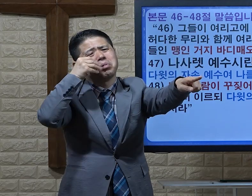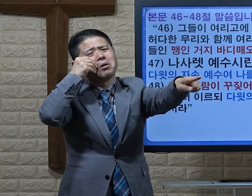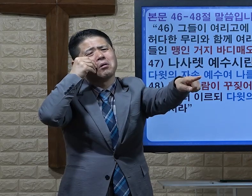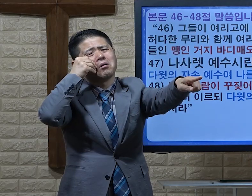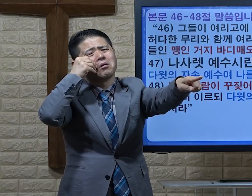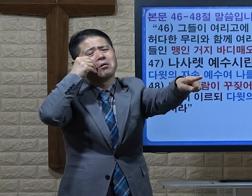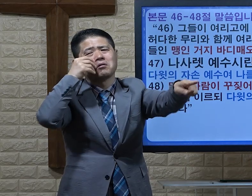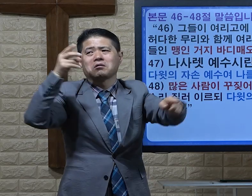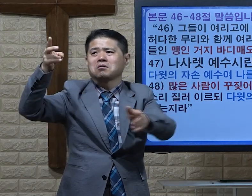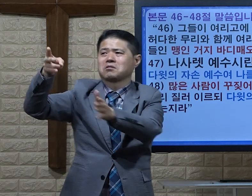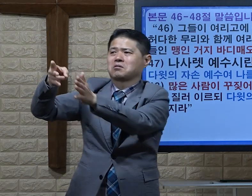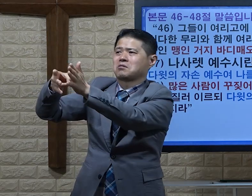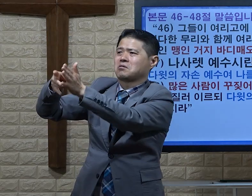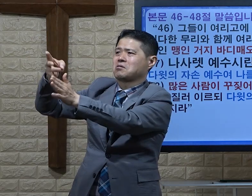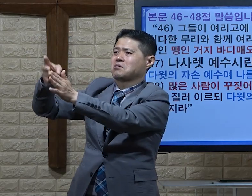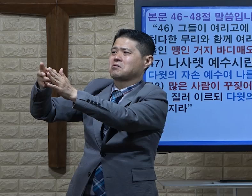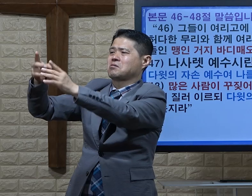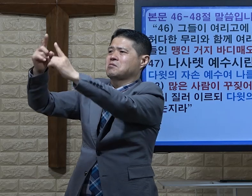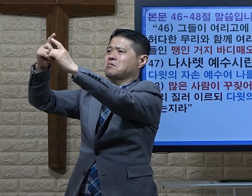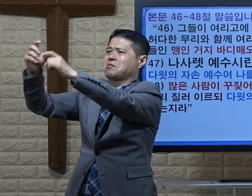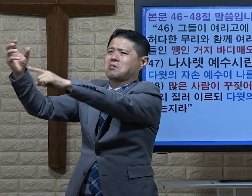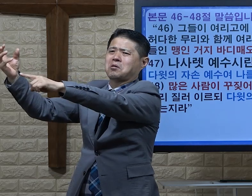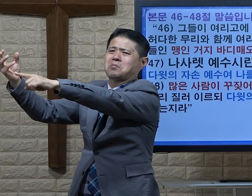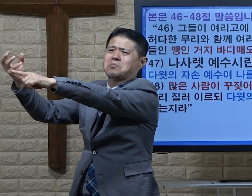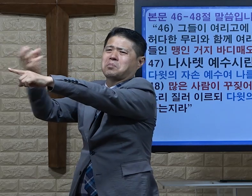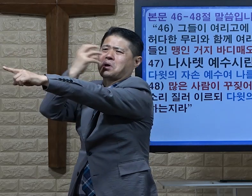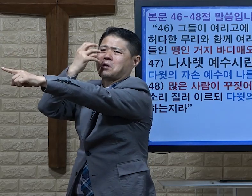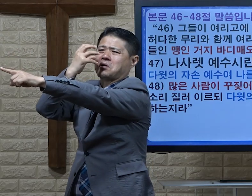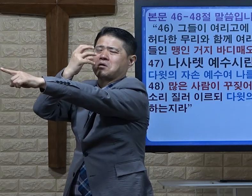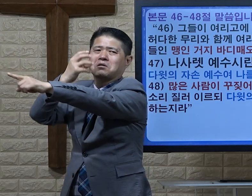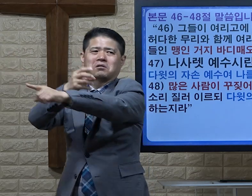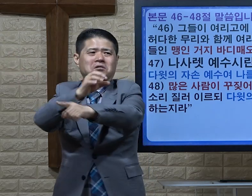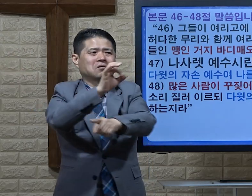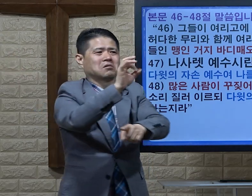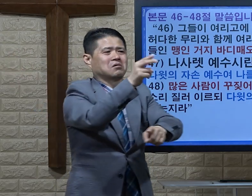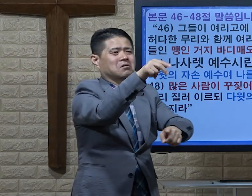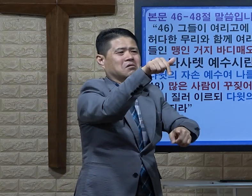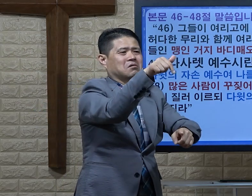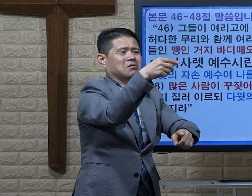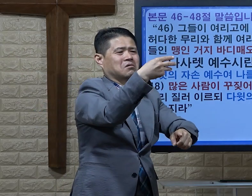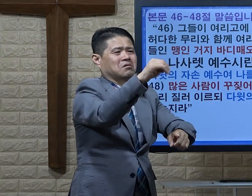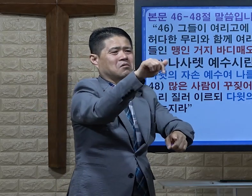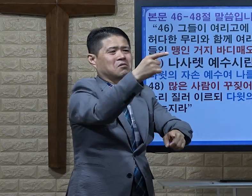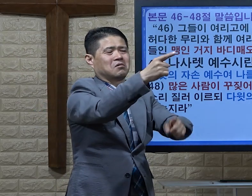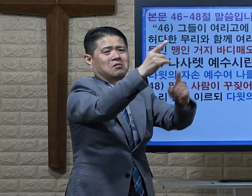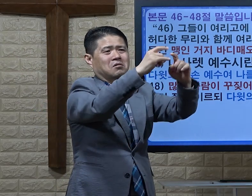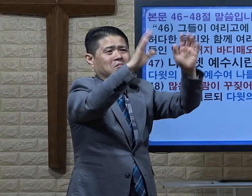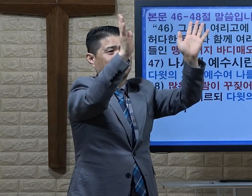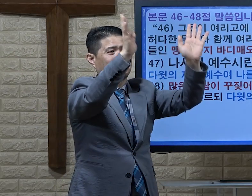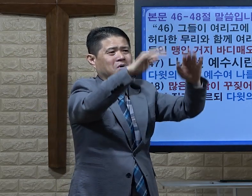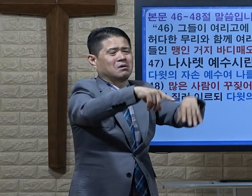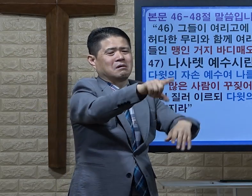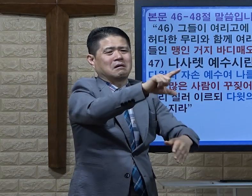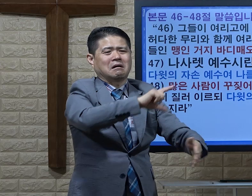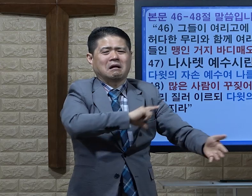무너진 것을 안타까워하시며 예루살렘은 휘황찬란한데 여리고성은 무너졌다.